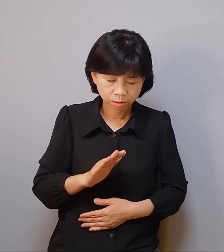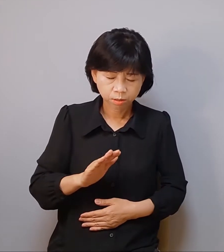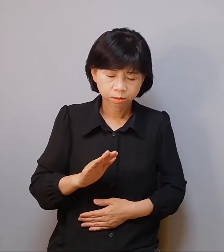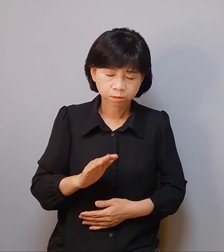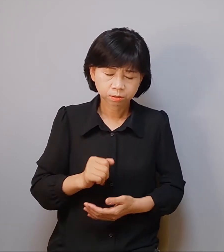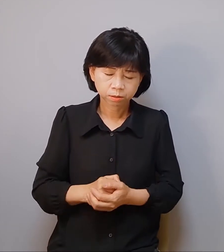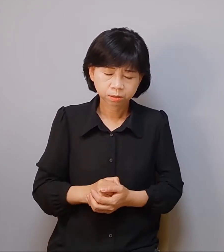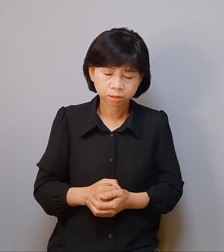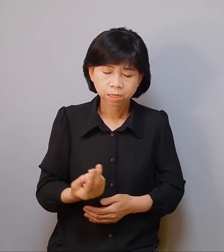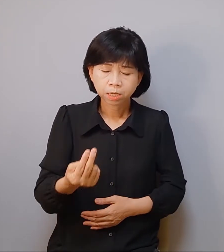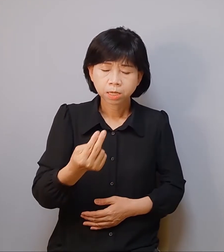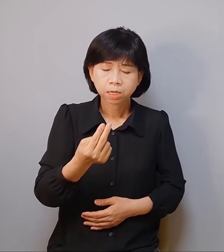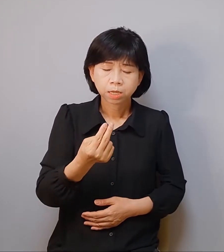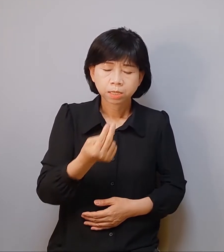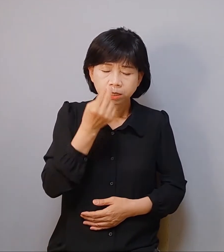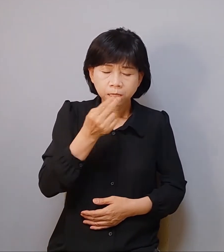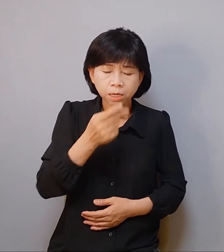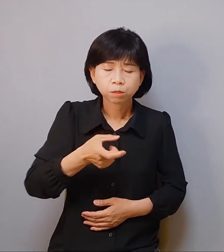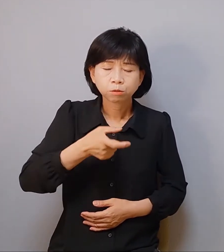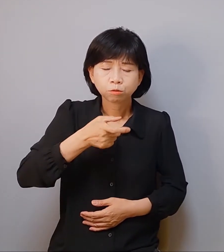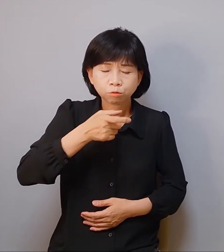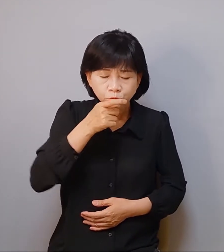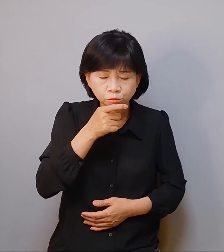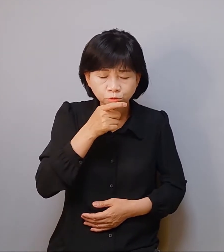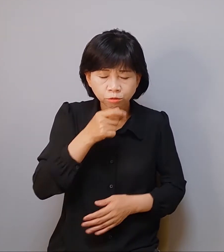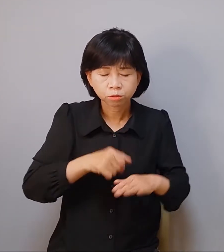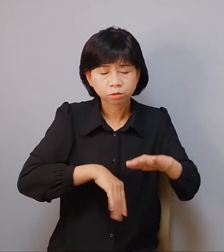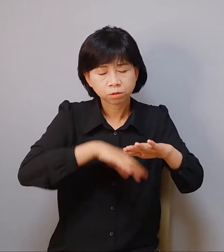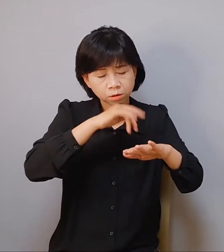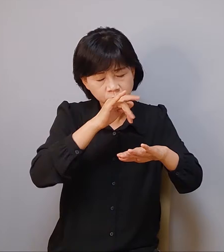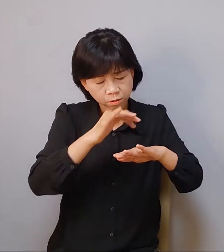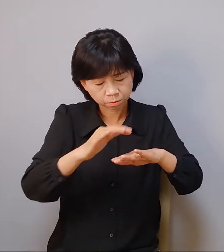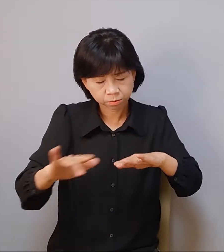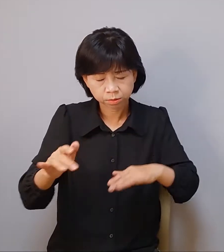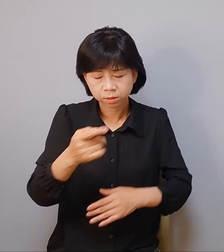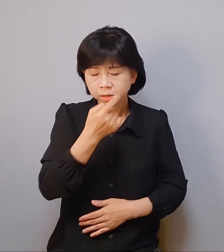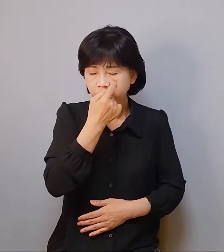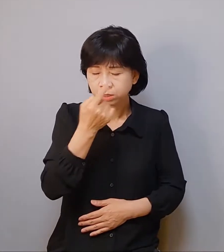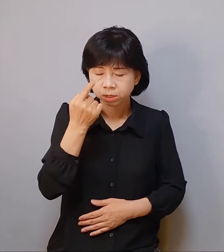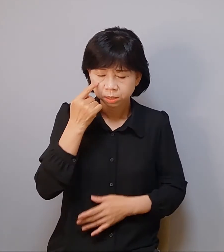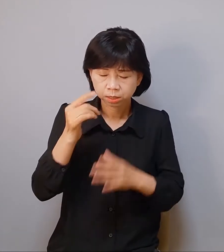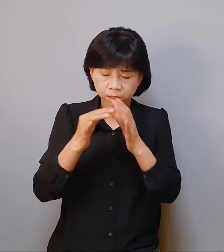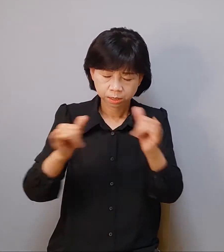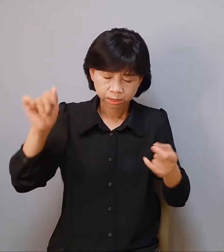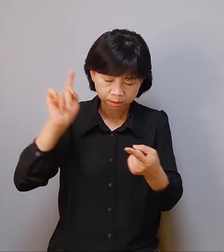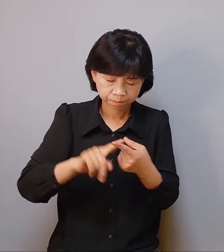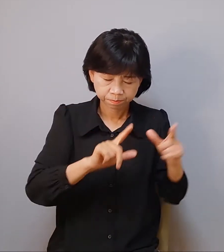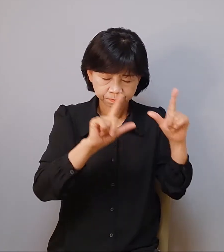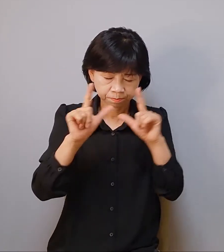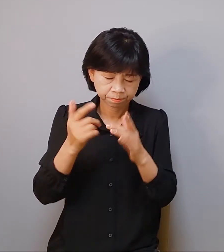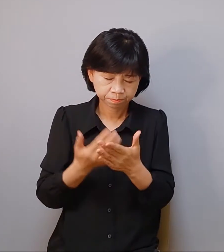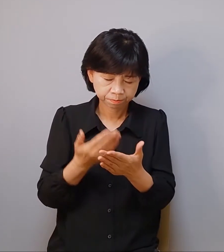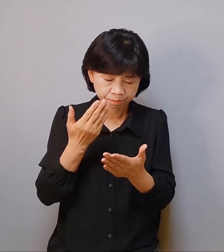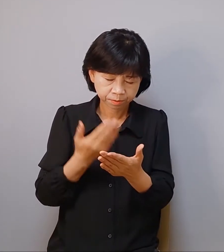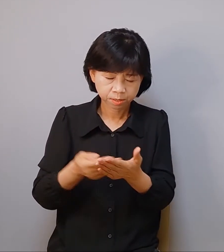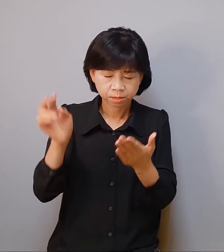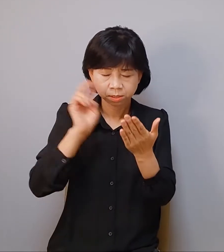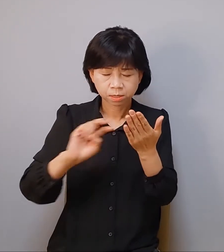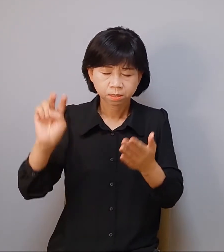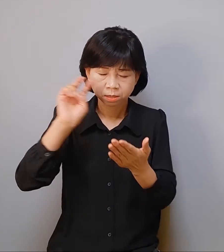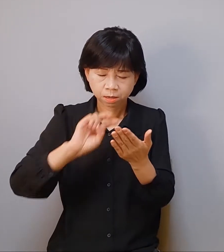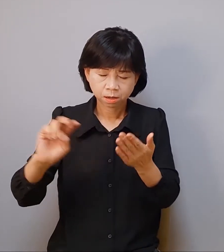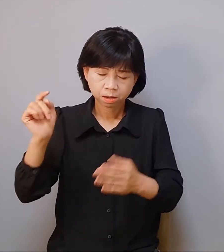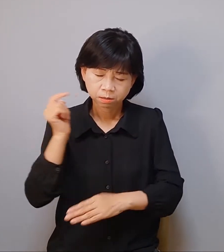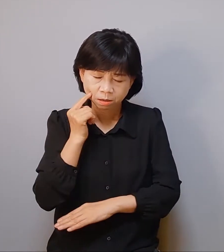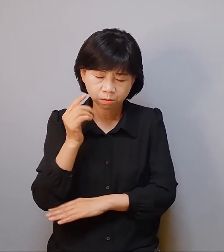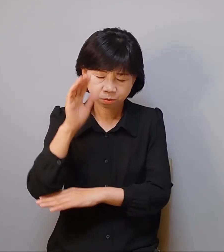강이 흘러넘치는 성령 충만한 시간 되어서 증인으로 살아가게 하옵소서. 찬양으로 영광